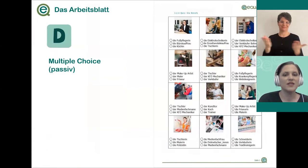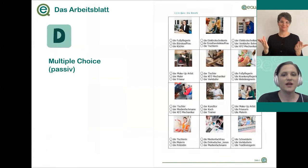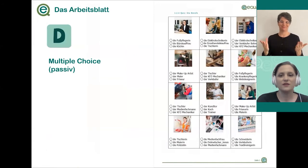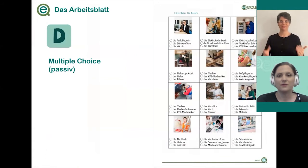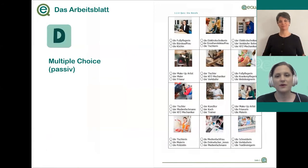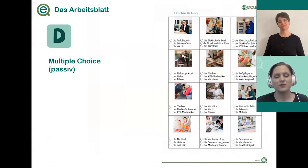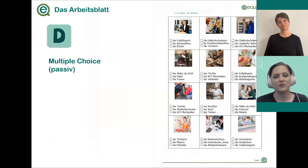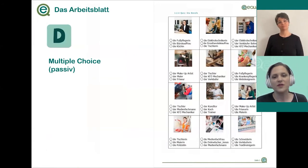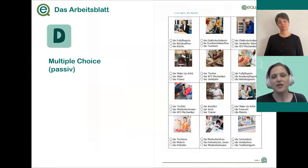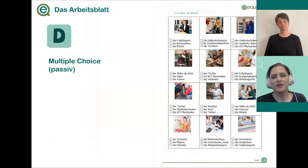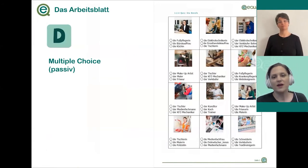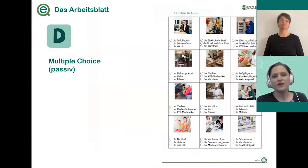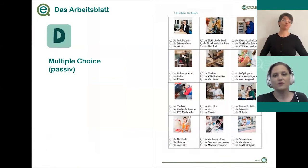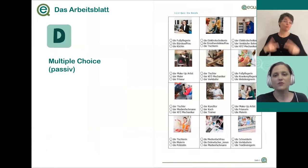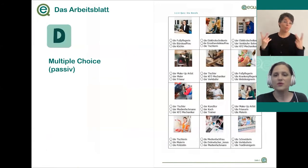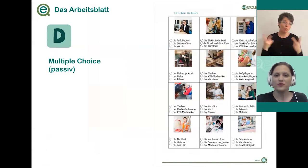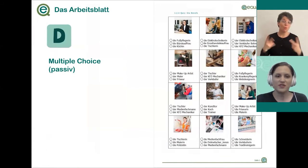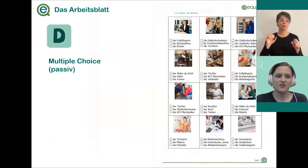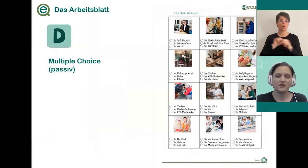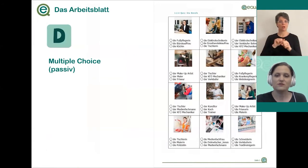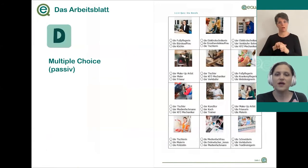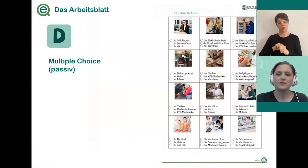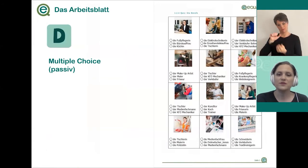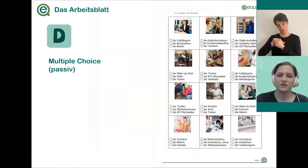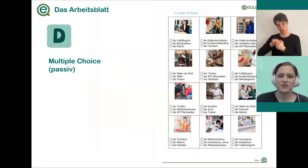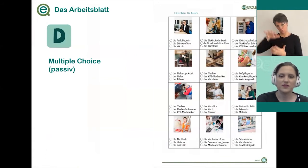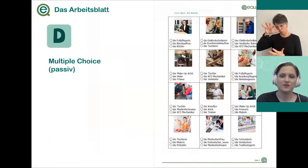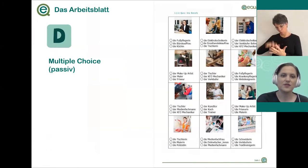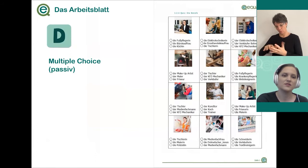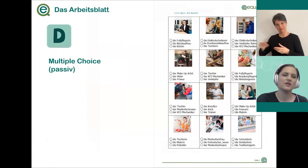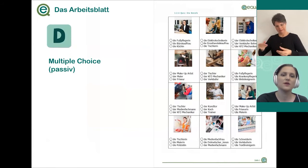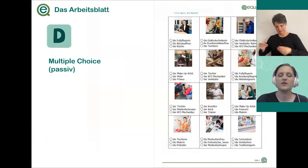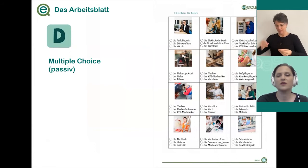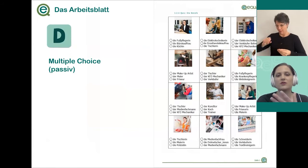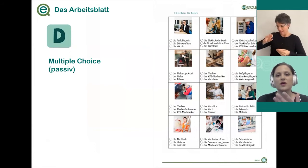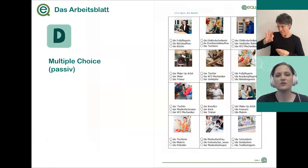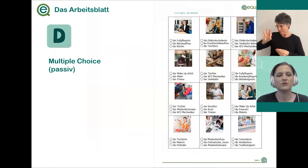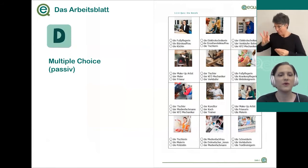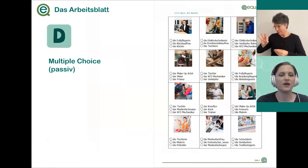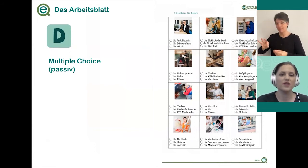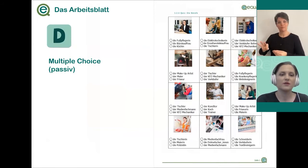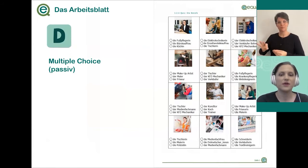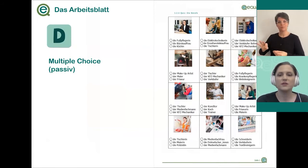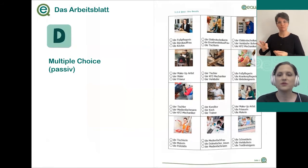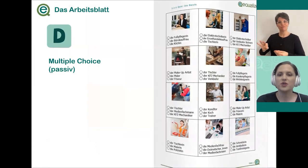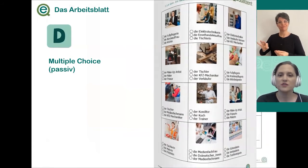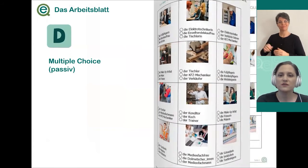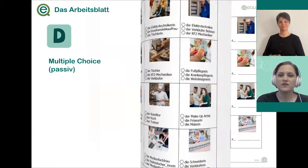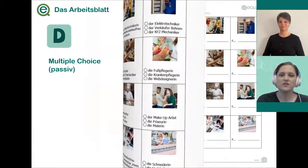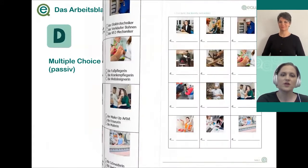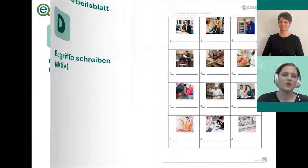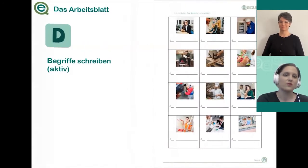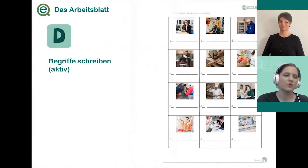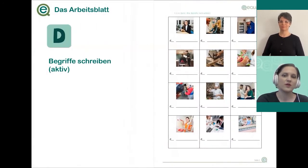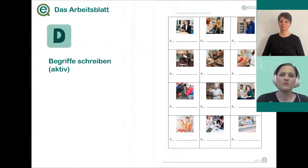Die Inhalte kann man aber auch nochmal analog festigen und haptisch festigen. Das heißt, hier haben wir dann auch ausdruckbare